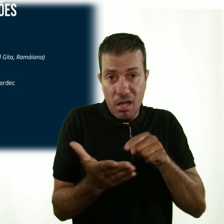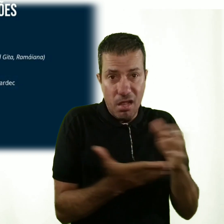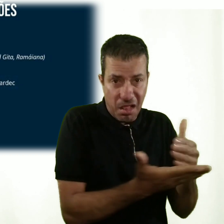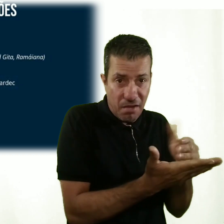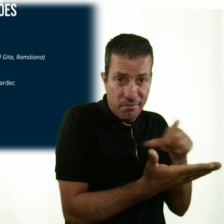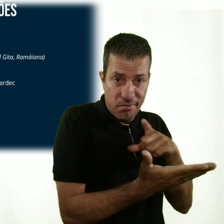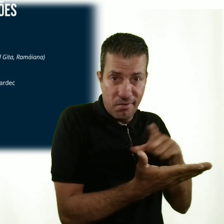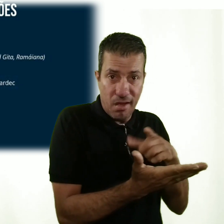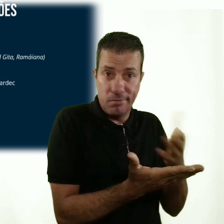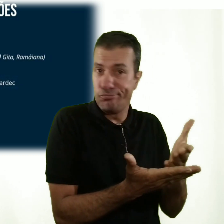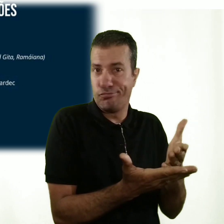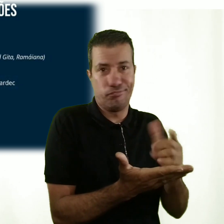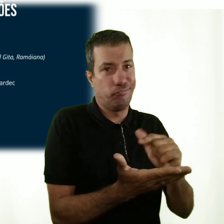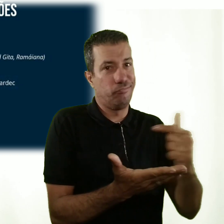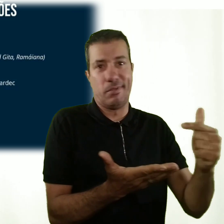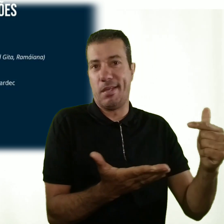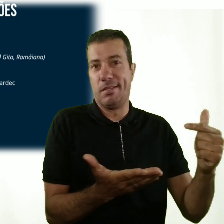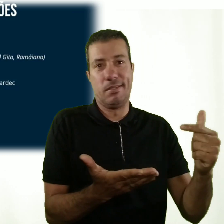Nenhum outro livro tem isso.